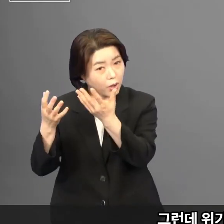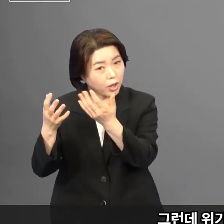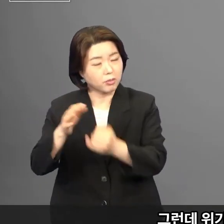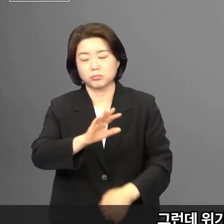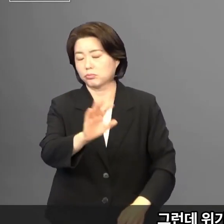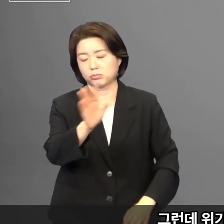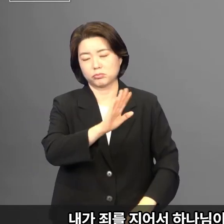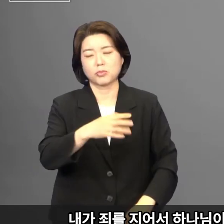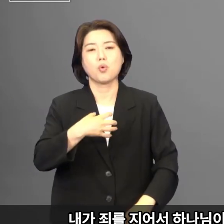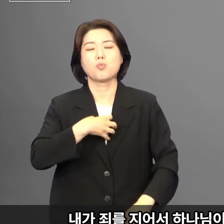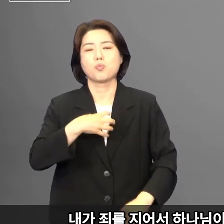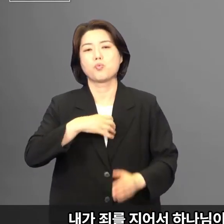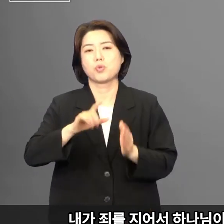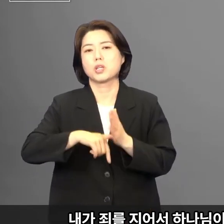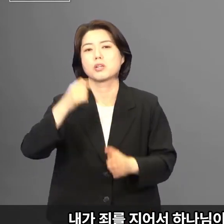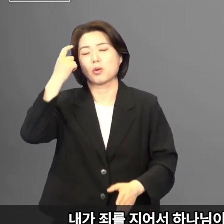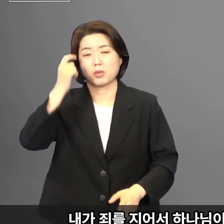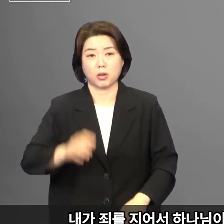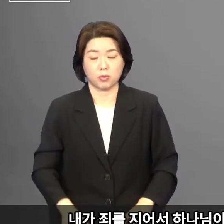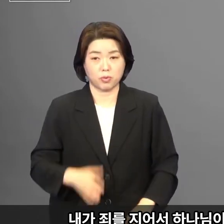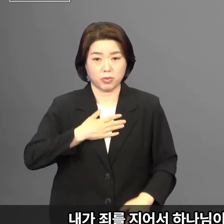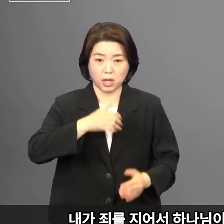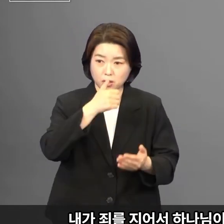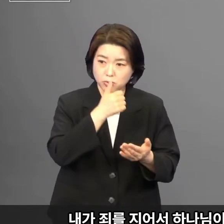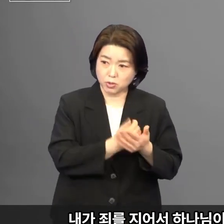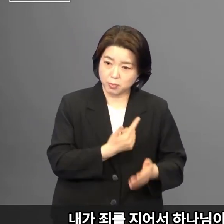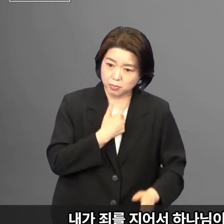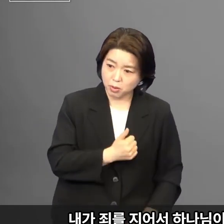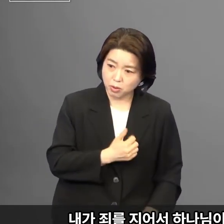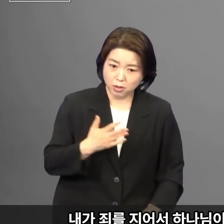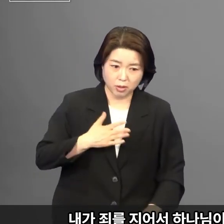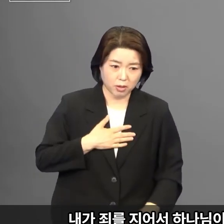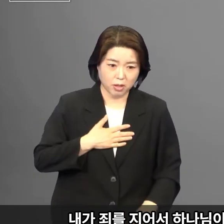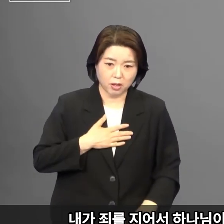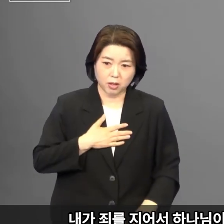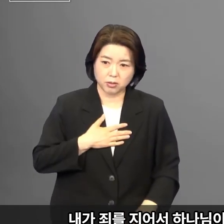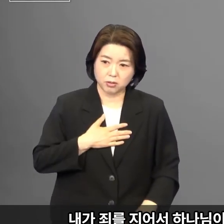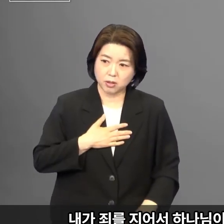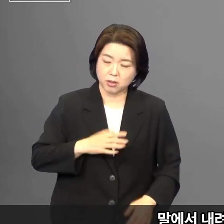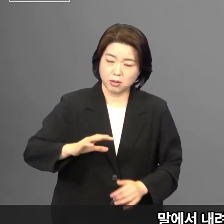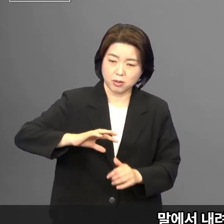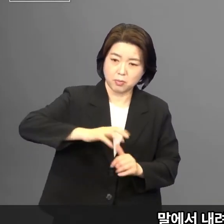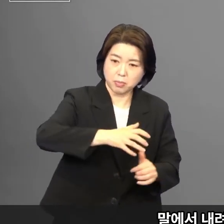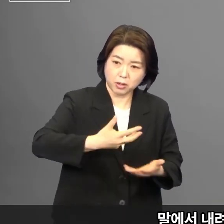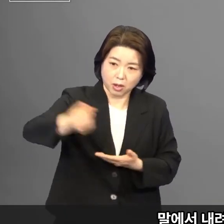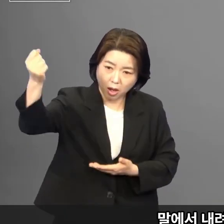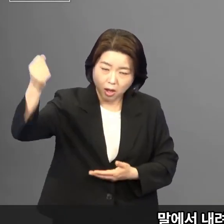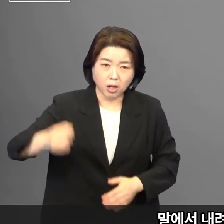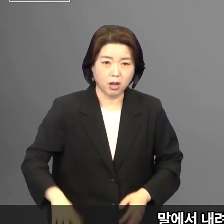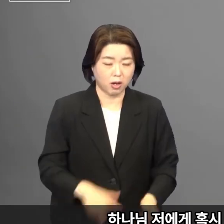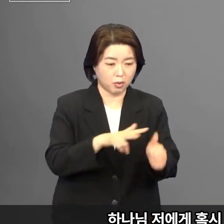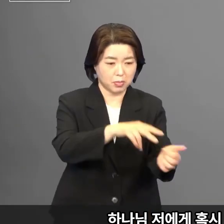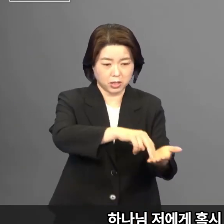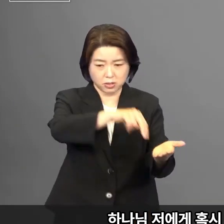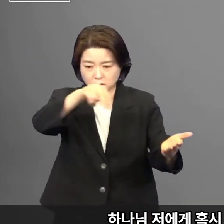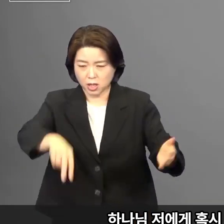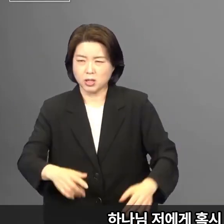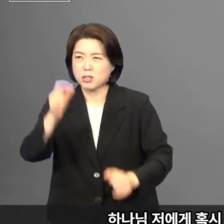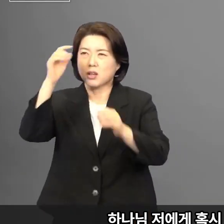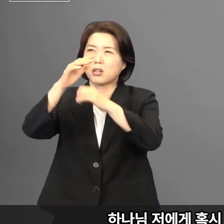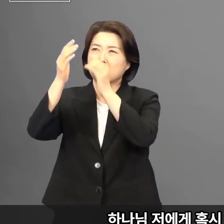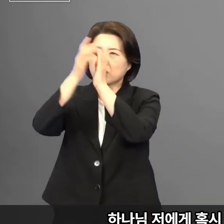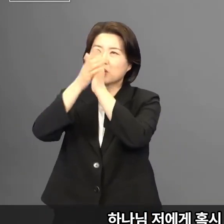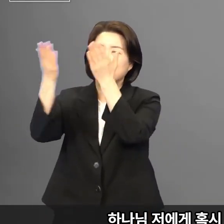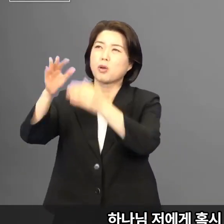느끼는 겁니다. 내가 죄를 지어서 하나님이 나에게 박해를 걷어가셨나 보다. 말에서 내려서 기도하는 거예요. 하나님, 저에게